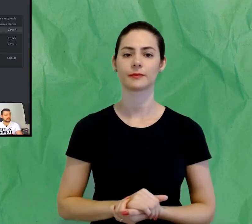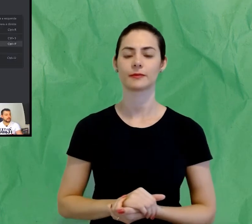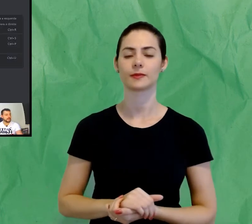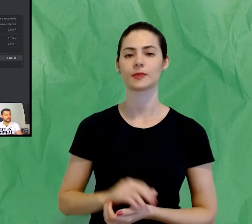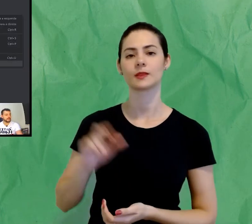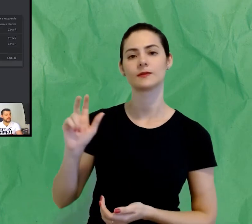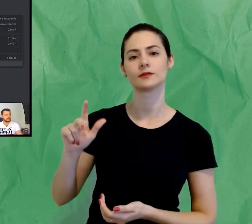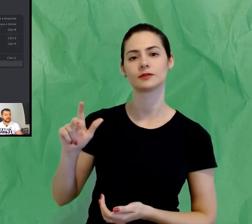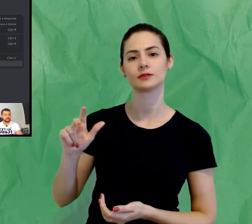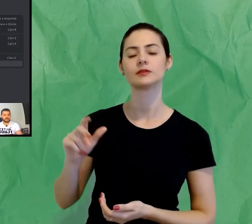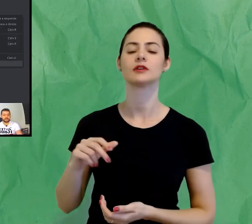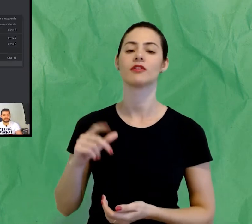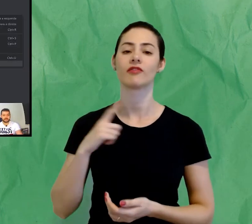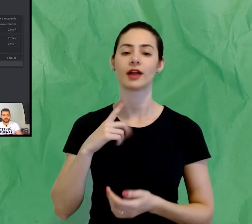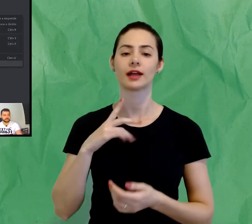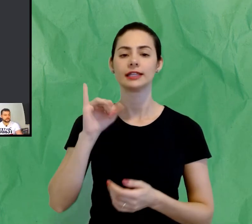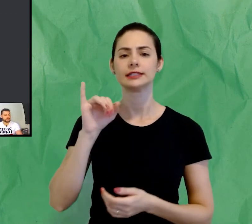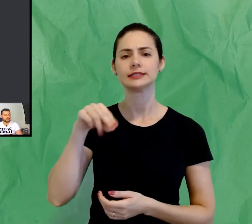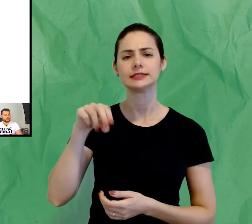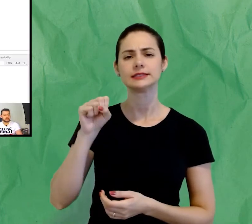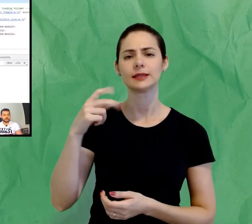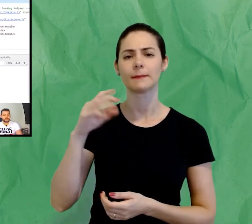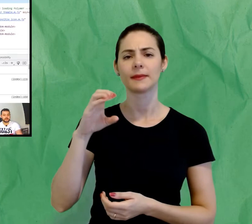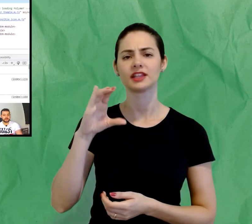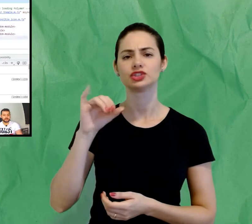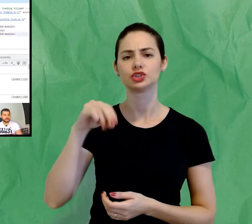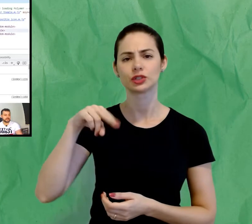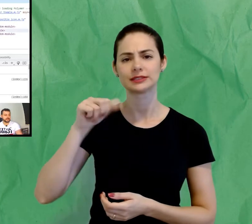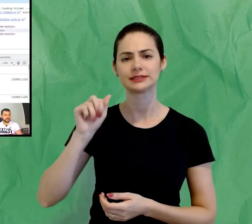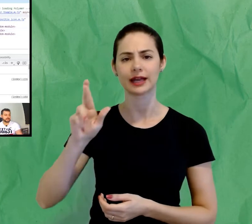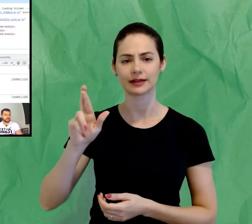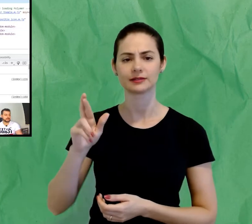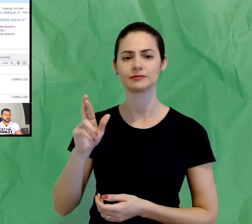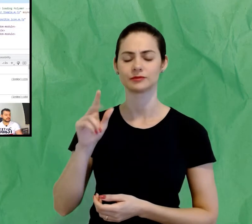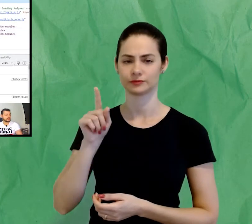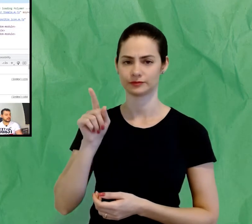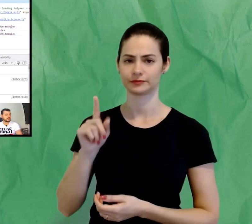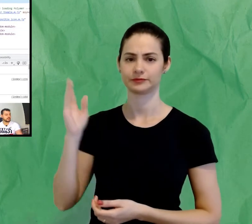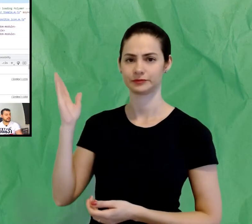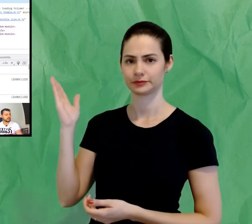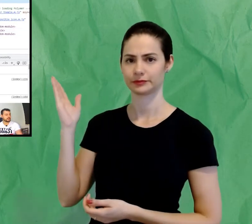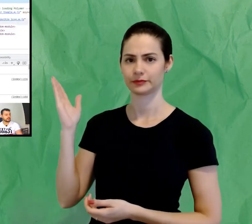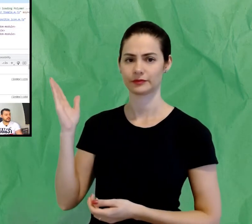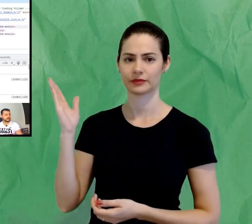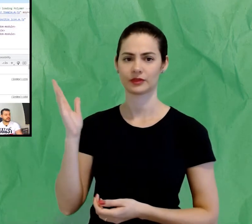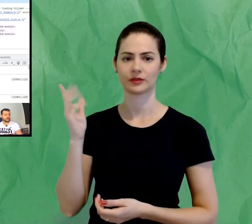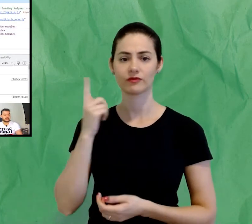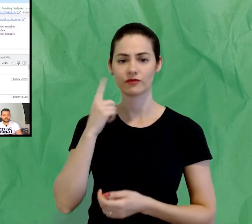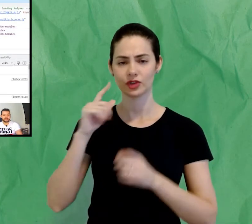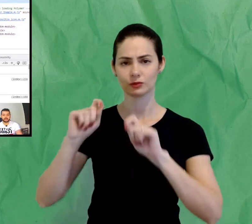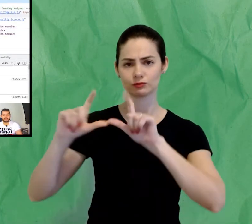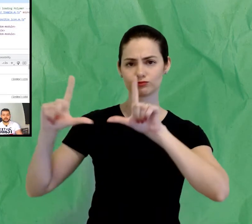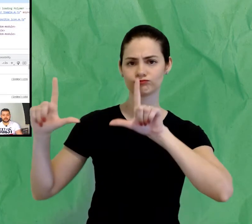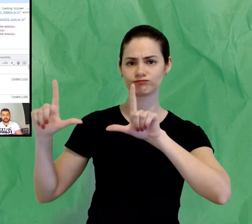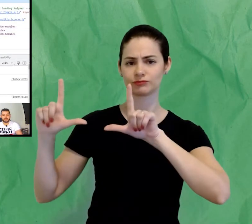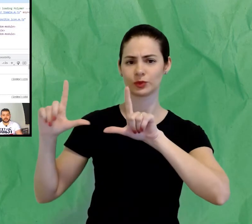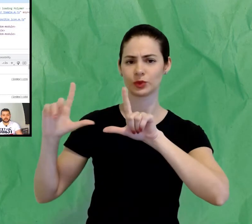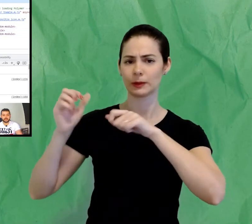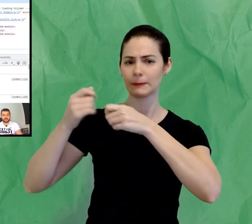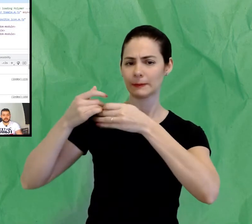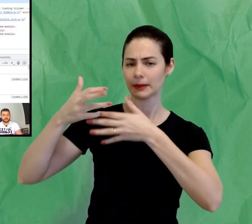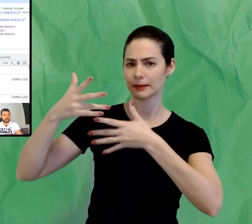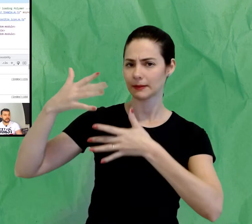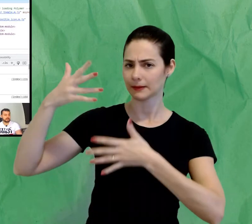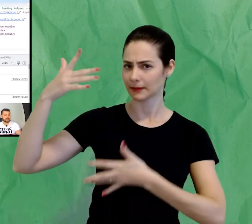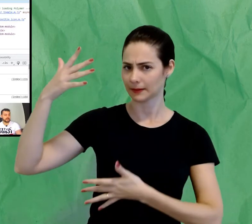direito e ir em inspecionar. Quando eu vou inspecionar esse código, note que aqui à direita eu tenho todos os